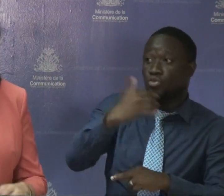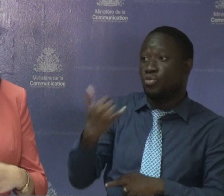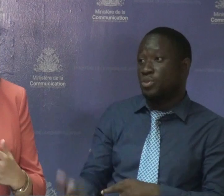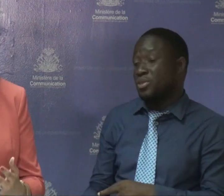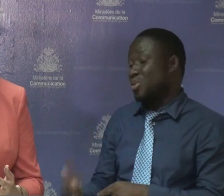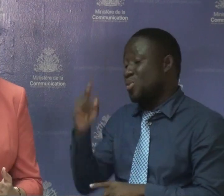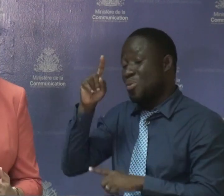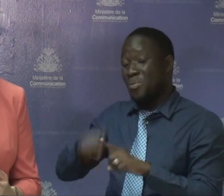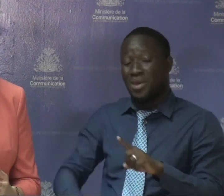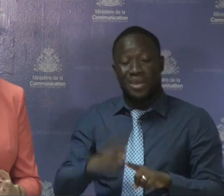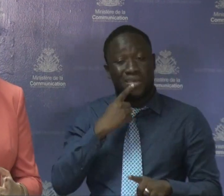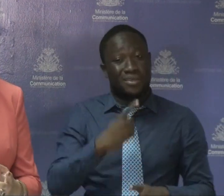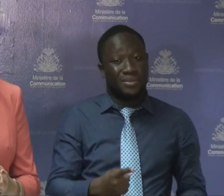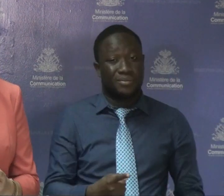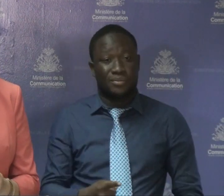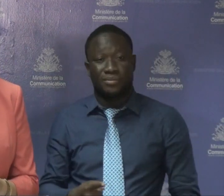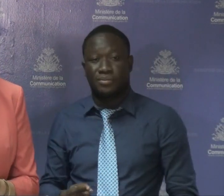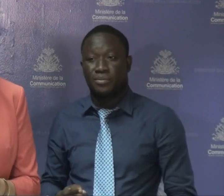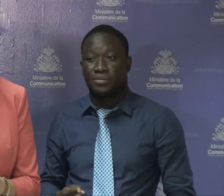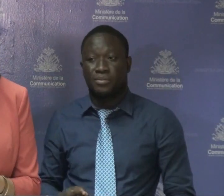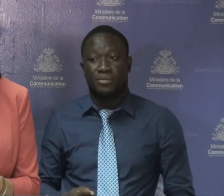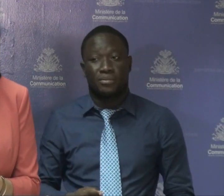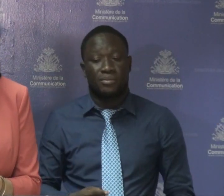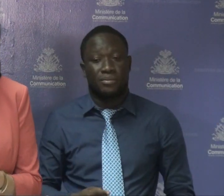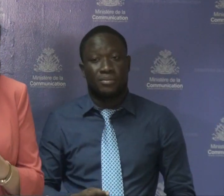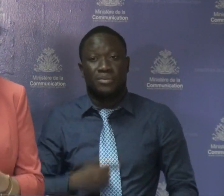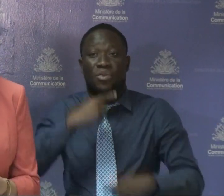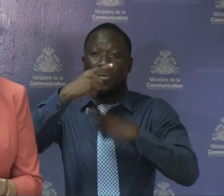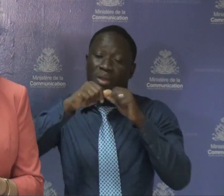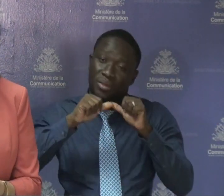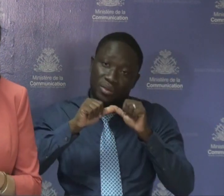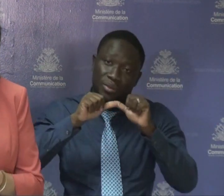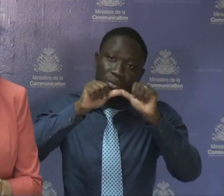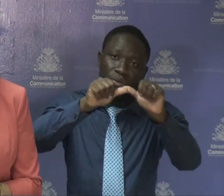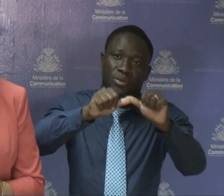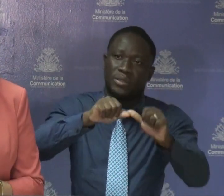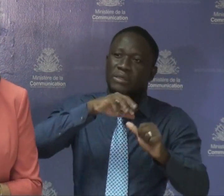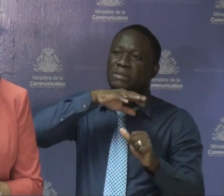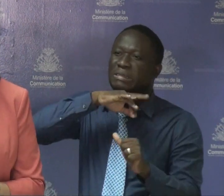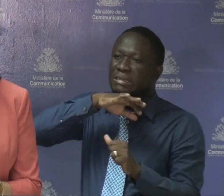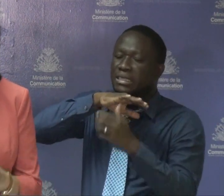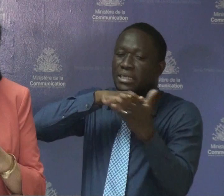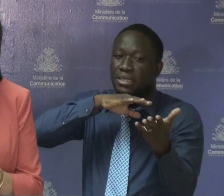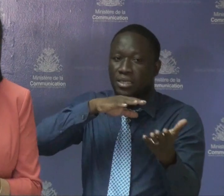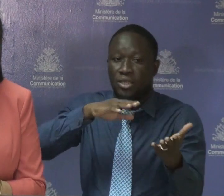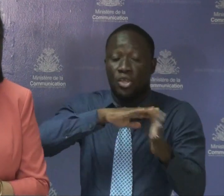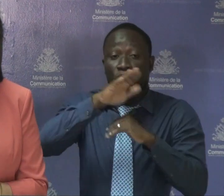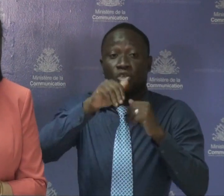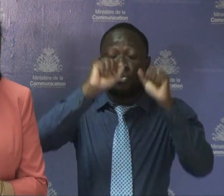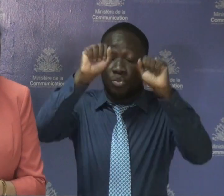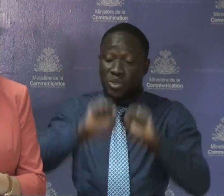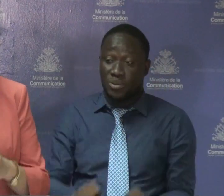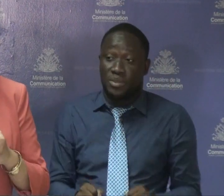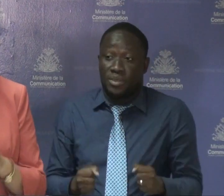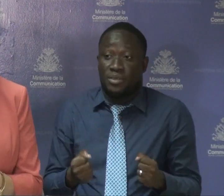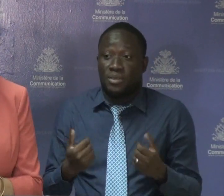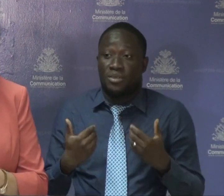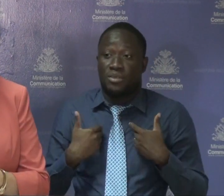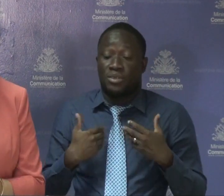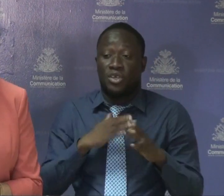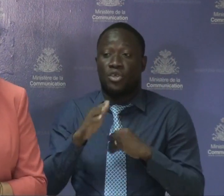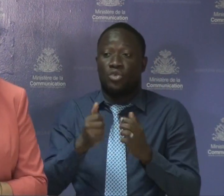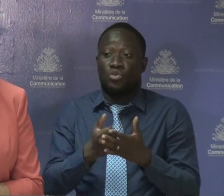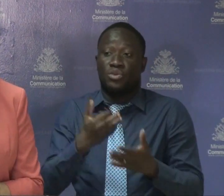je dis, non pas qu'à dire qu'on sait que nous allons continuer dans l'état que nous avons parce que nous avons toutes possibilités et nous avons